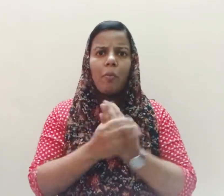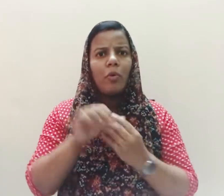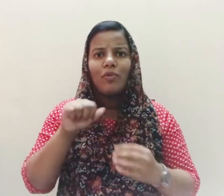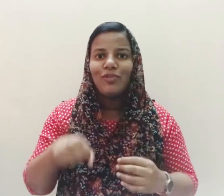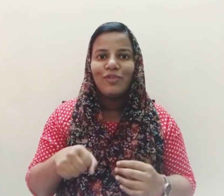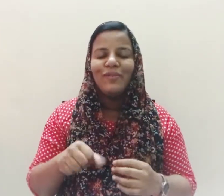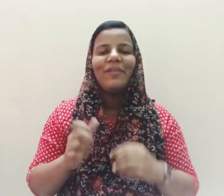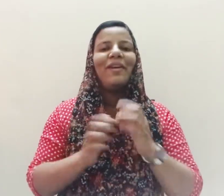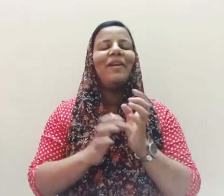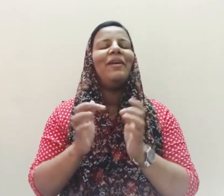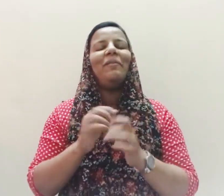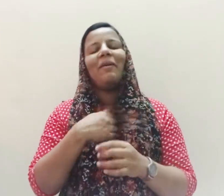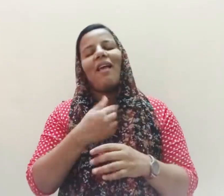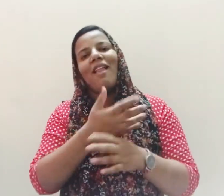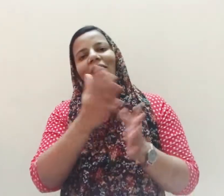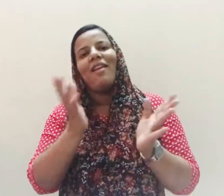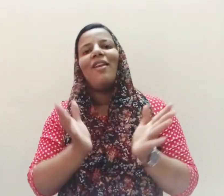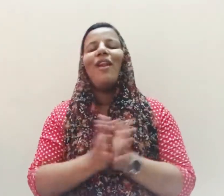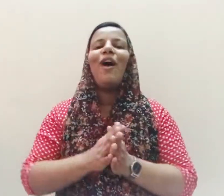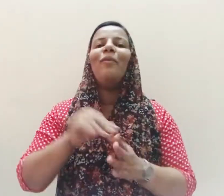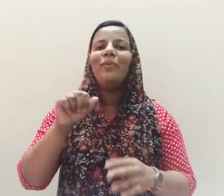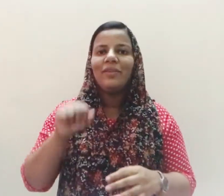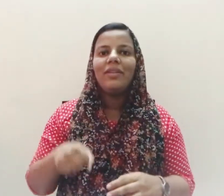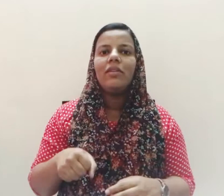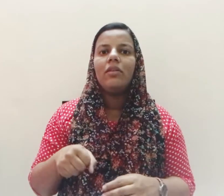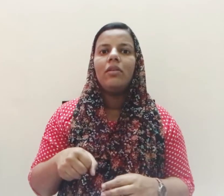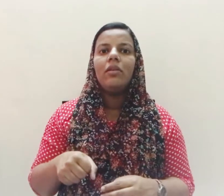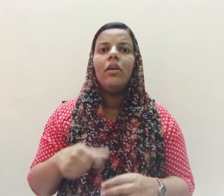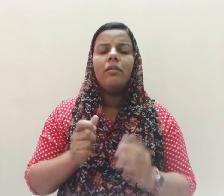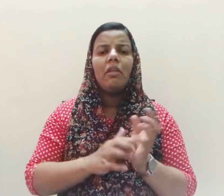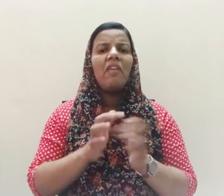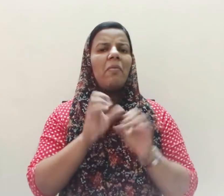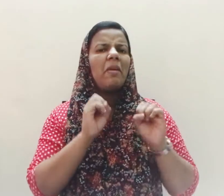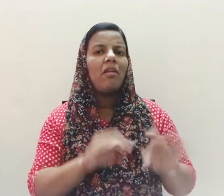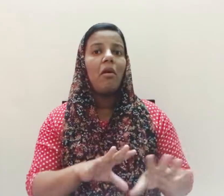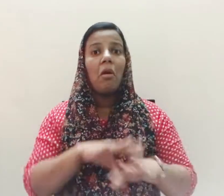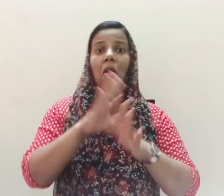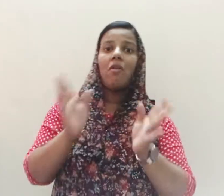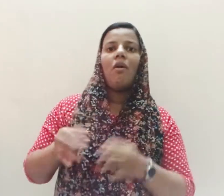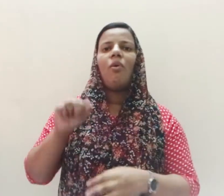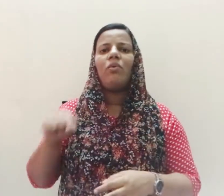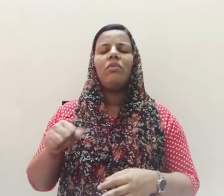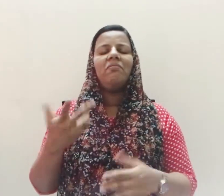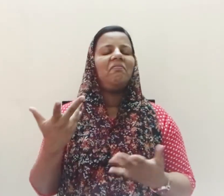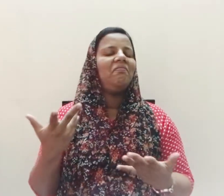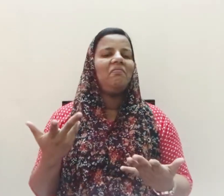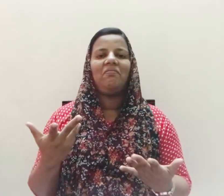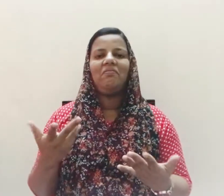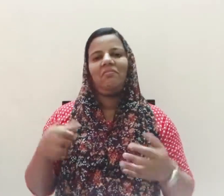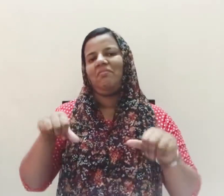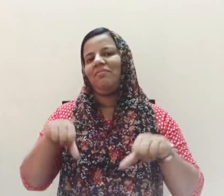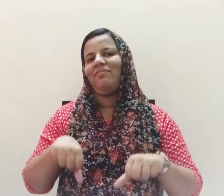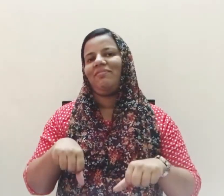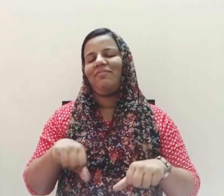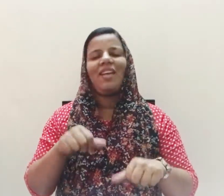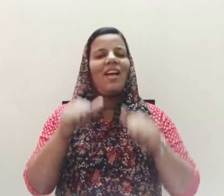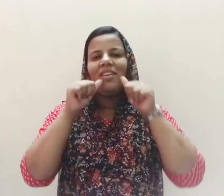ആമീൻ നമുക്കെല്ലാം ഉണ്ട് പ്രിയപ്പെട്ടവർ. ദൈവമില്ലാതെ നമുക്ക് എന്തൊക്കെ ഉണ്ടോ അതൊന്നും നമുക്കുള്ളതാണ്, അതൊന്നും നമ്മുടെ ജീവിതത്തിലെ അനുഗ്രഹമായി